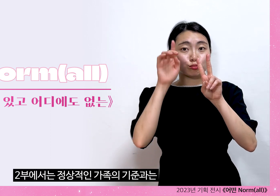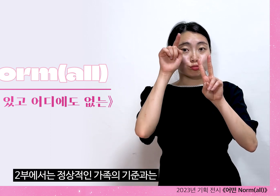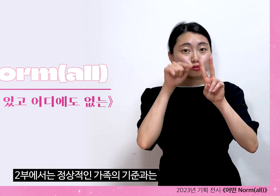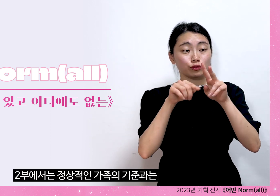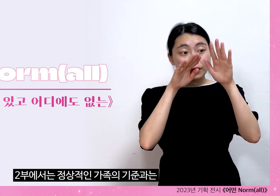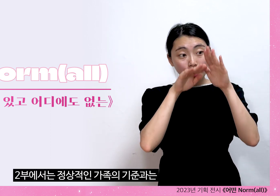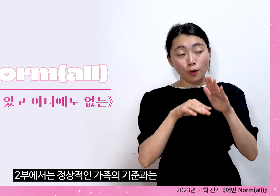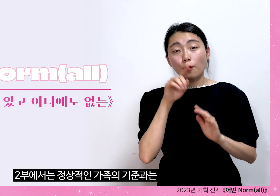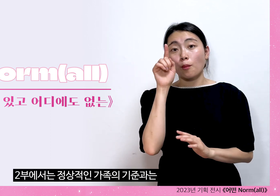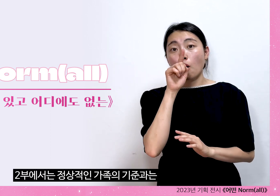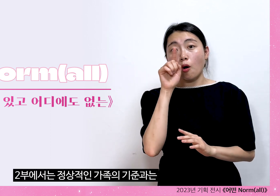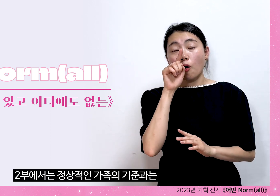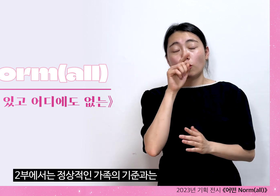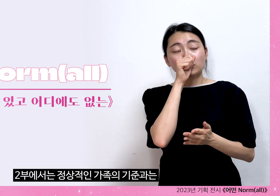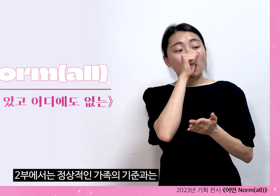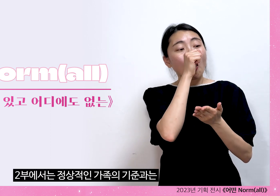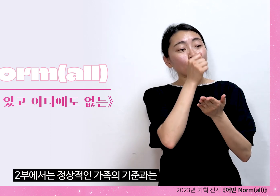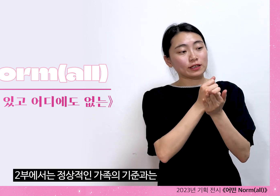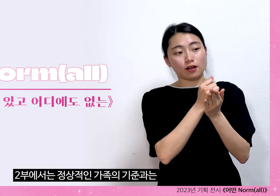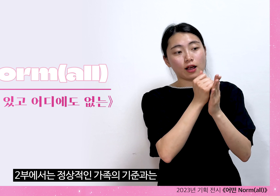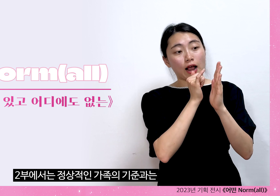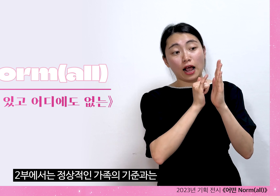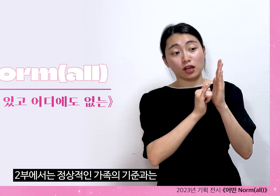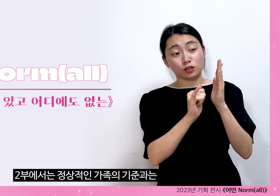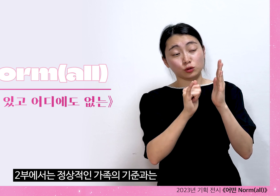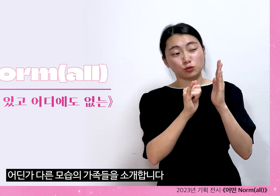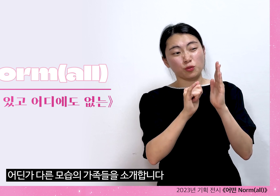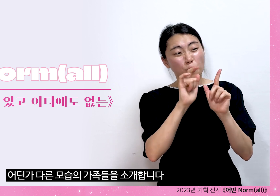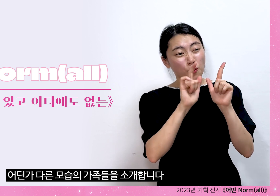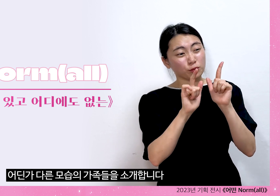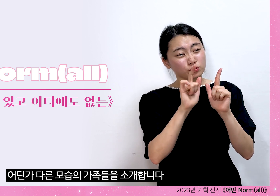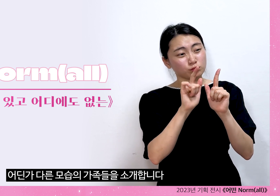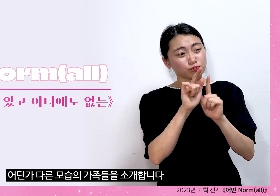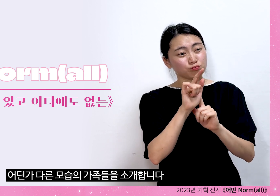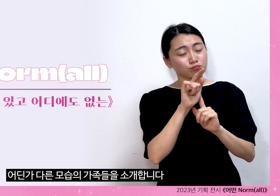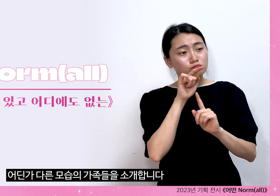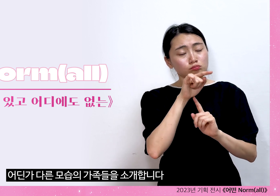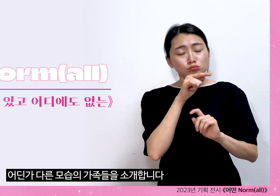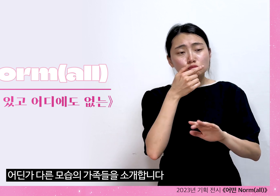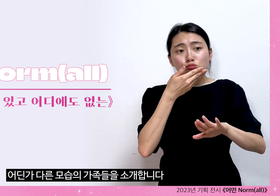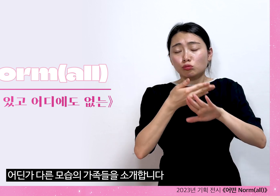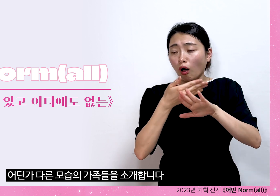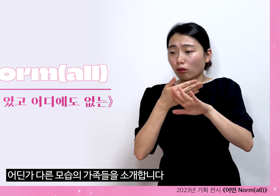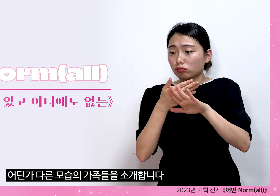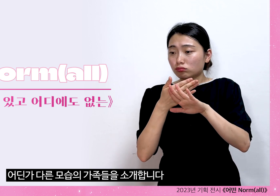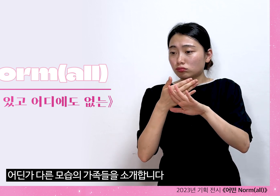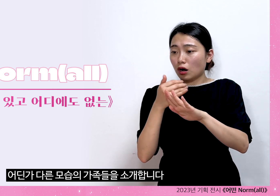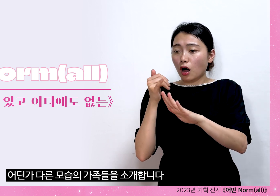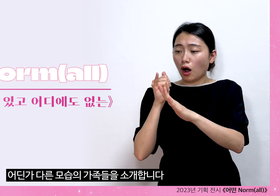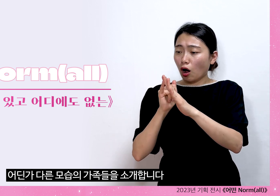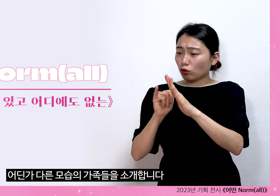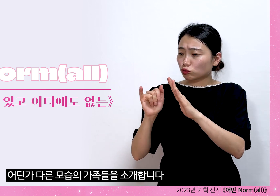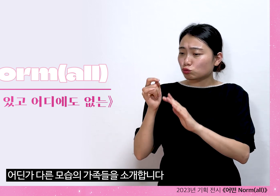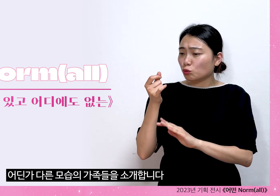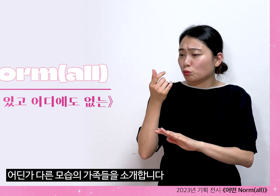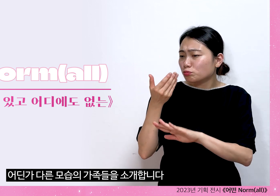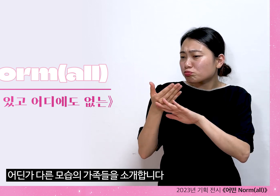2부에서는 정상적인 가족의 기준과는 어딘가 다른 모습의 가족들을